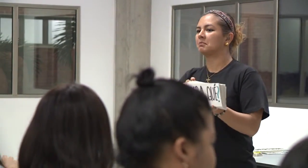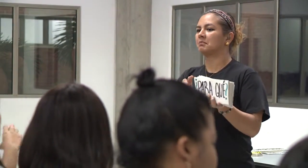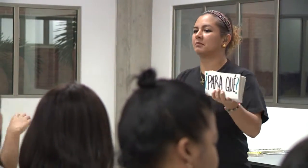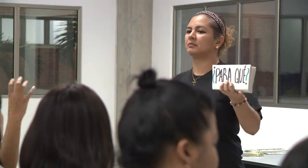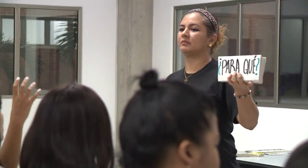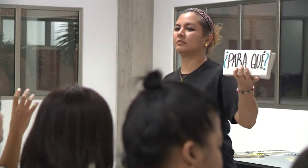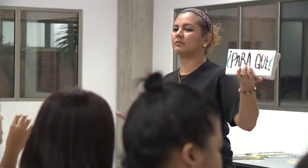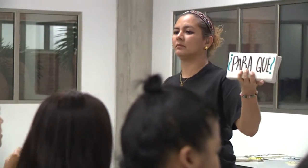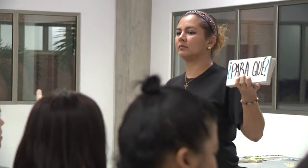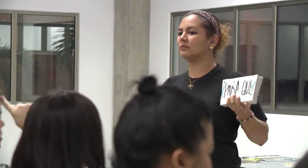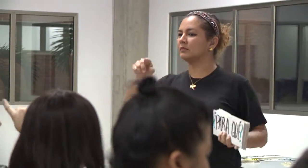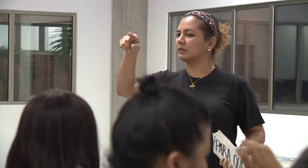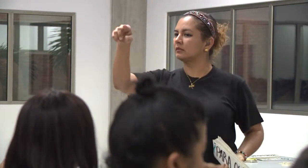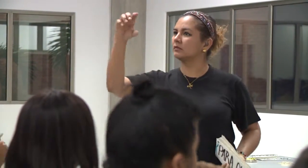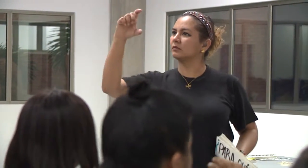manejar ese lenguaje de señas.